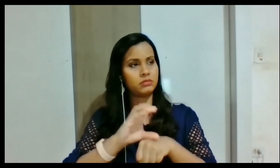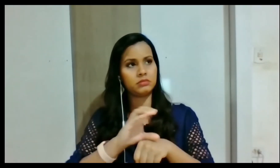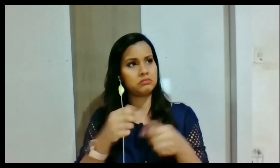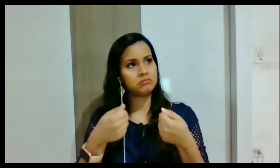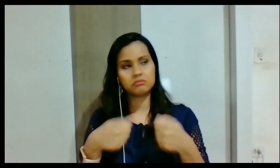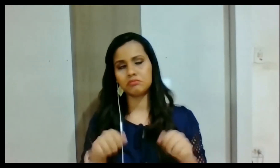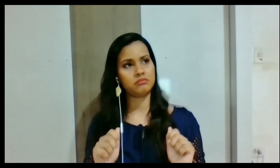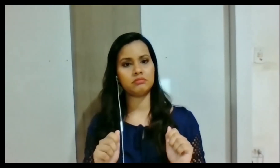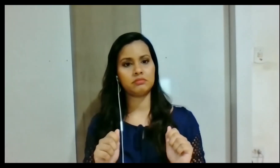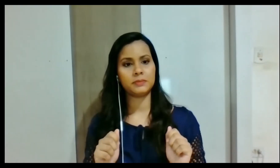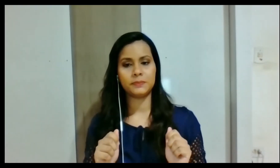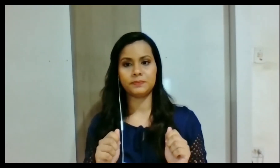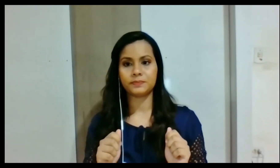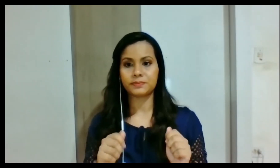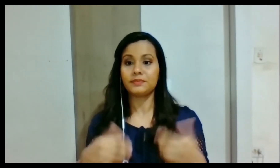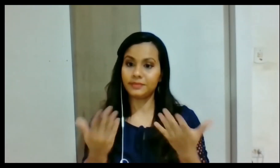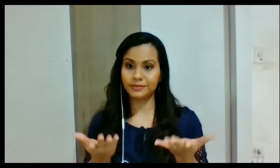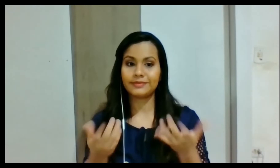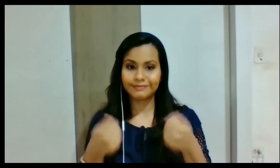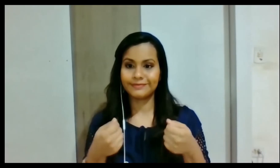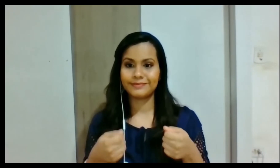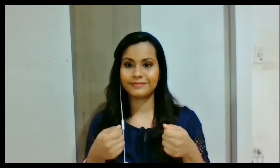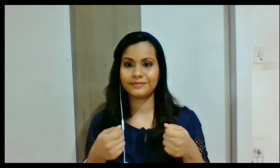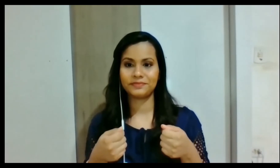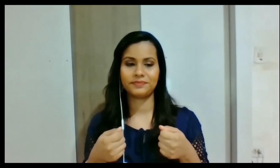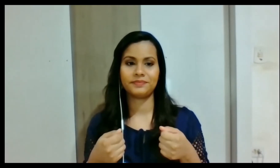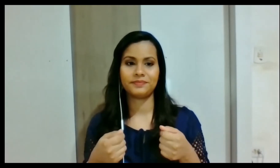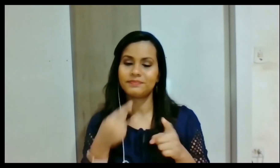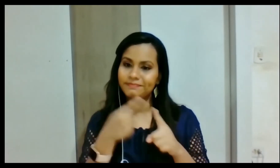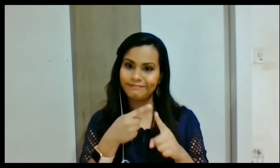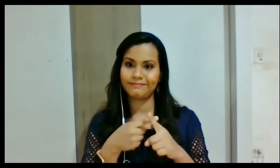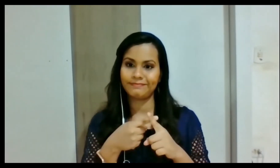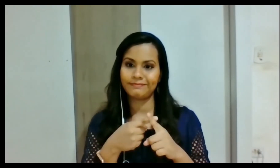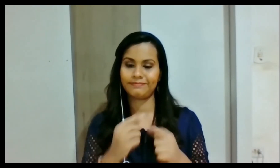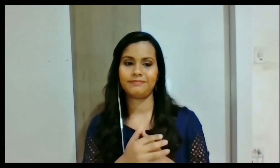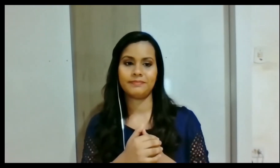Não precisa fazer outro curso. Então, na verdade, eu precisava sim. Por quê?